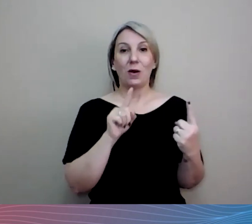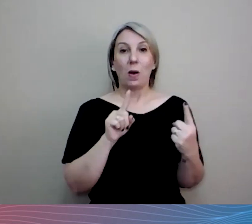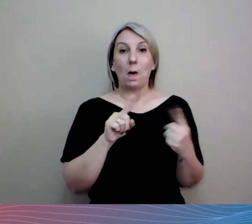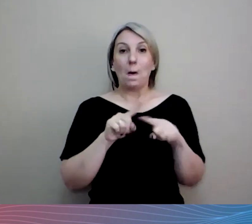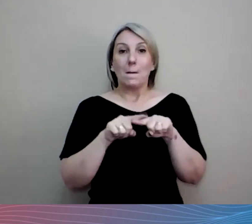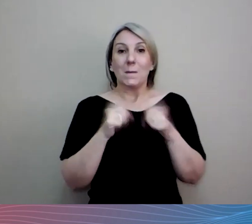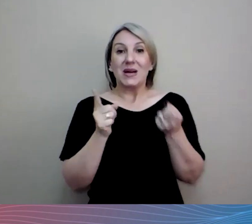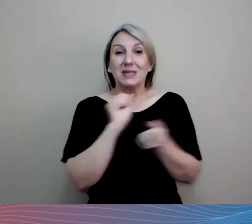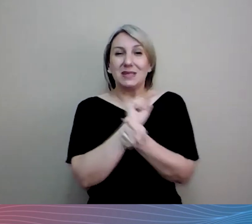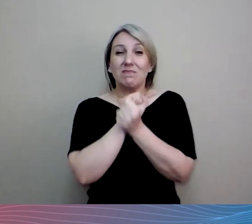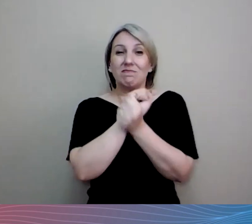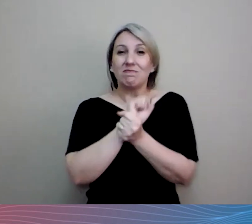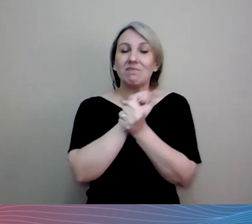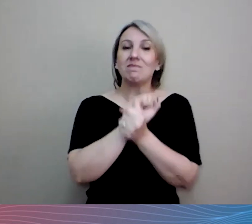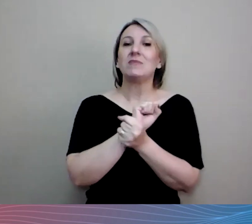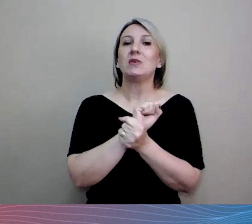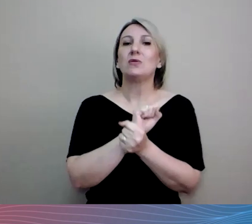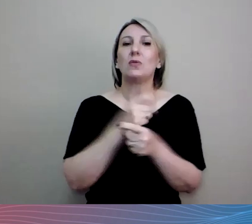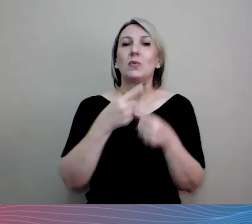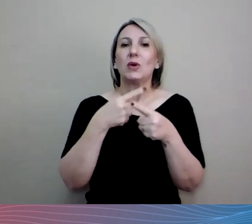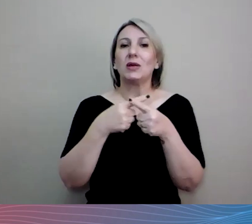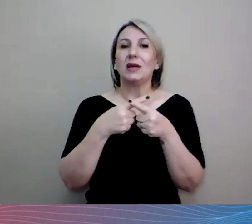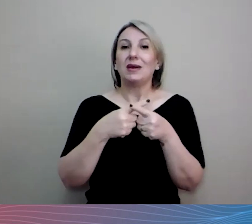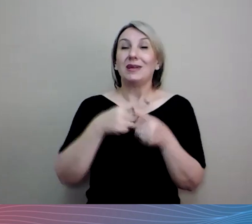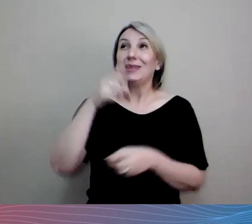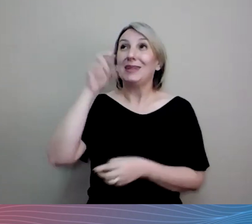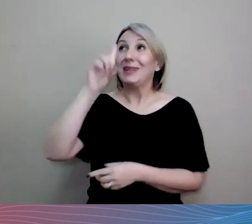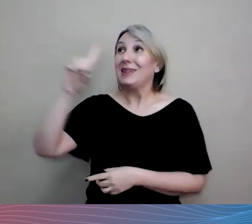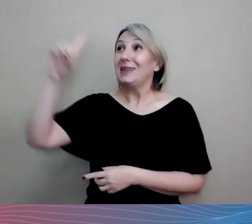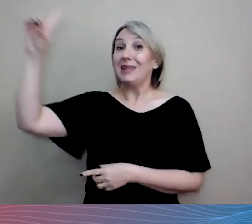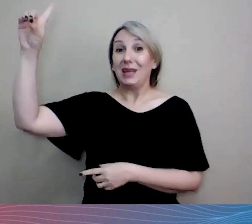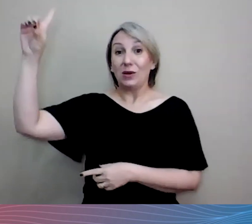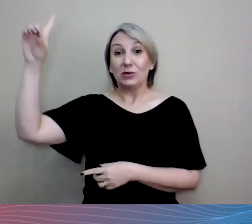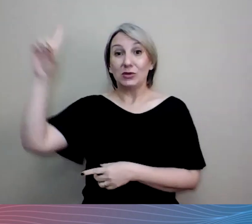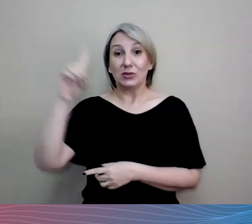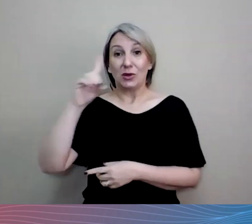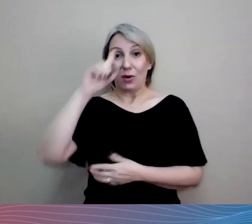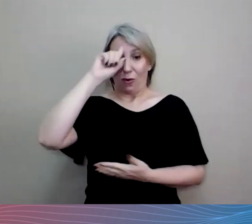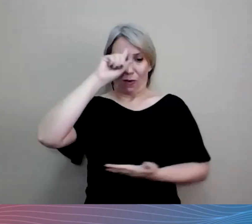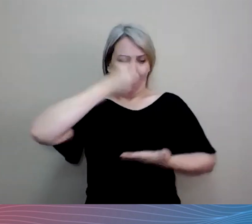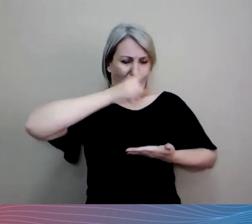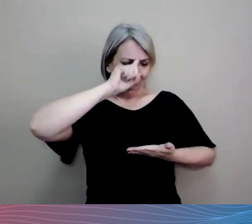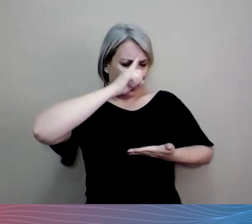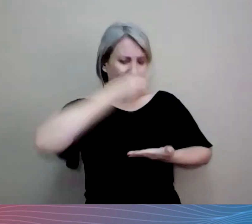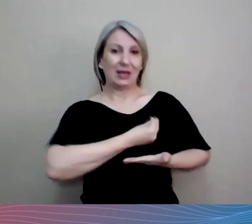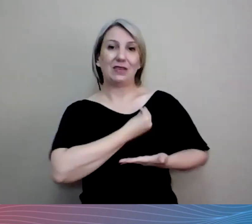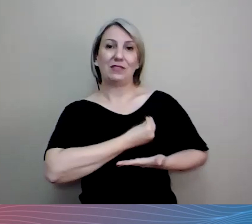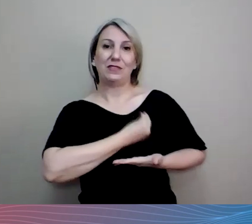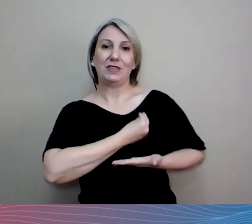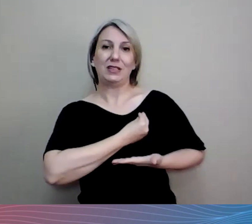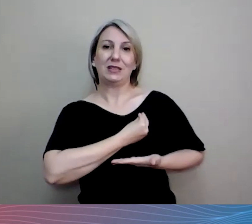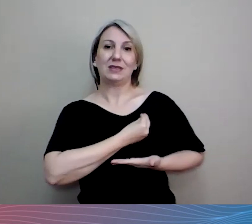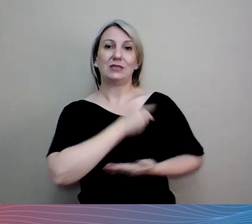quem comanda. Eu estou debaixo do senhorio de Cristo. É Ele quem manda. Não tenho